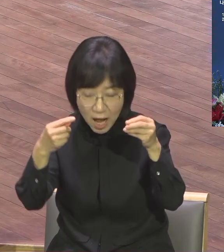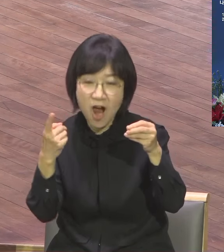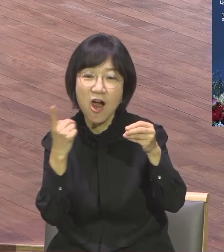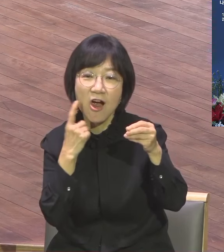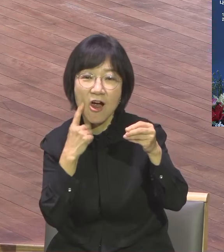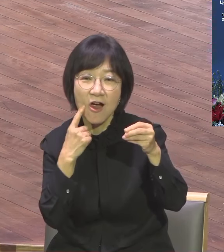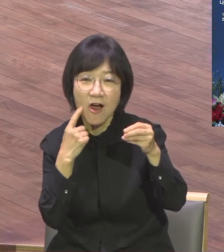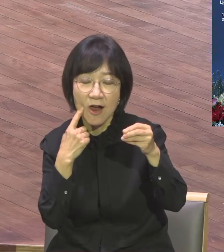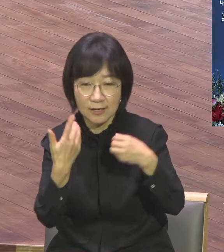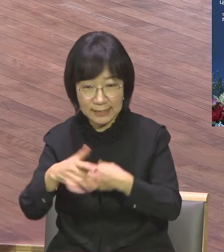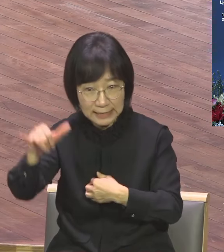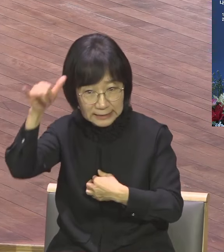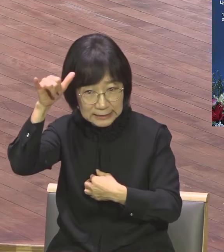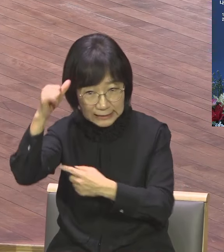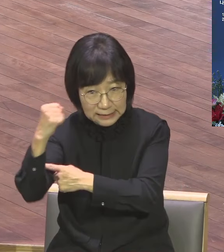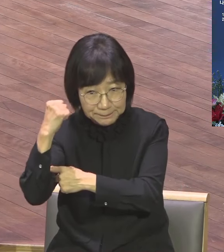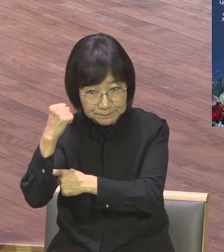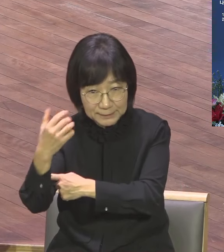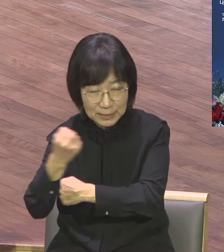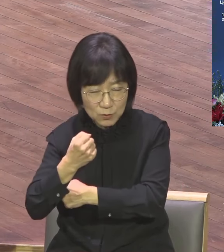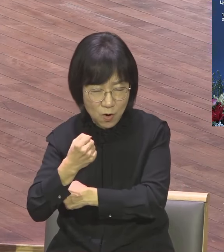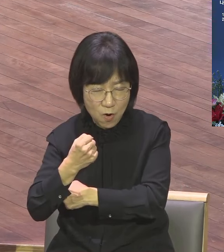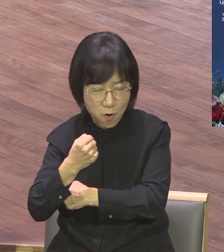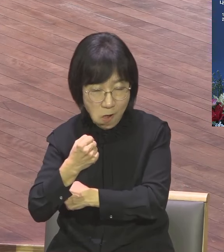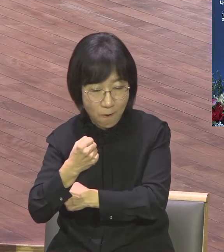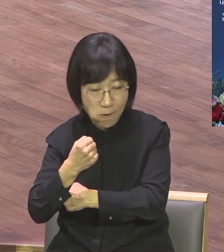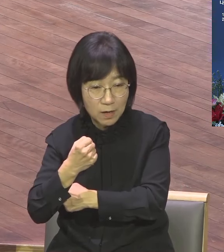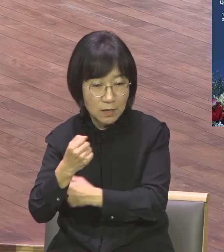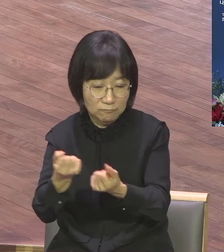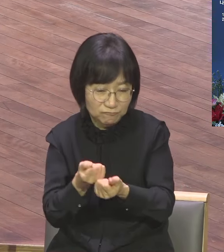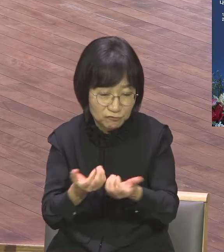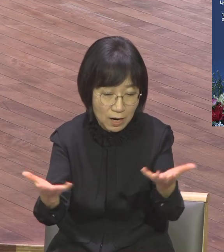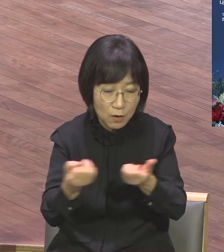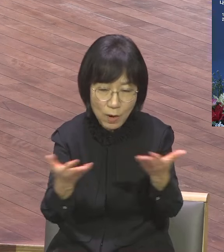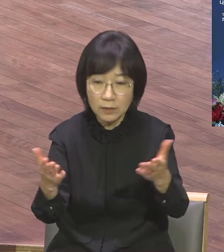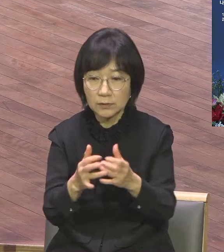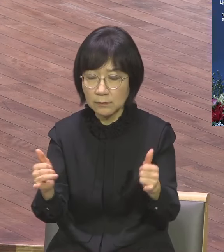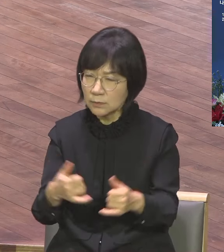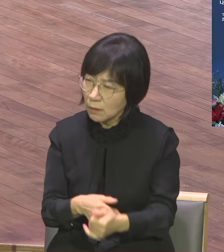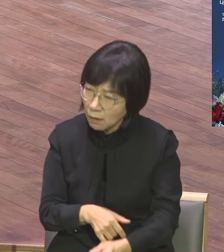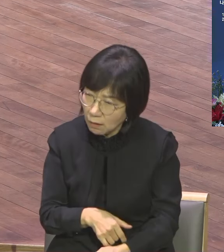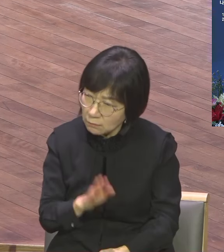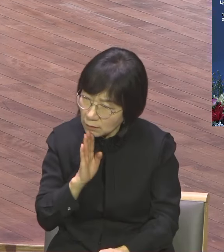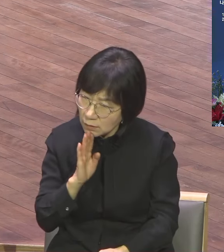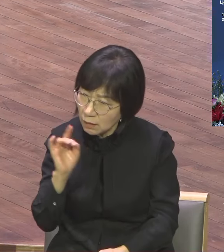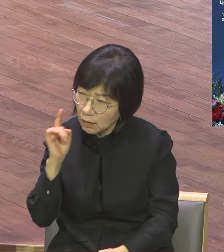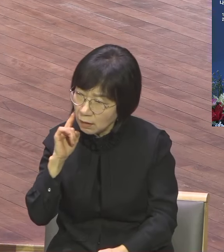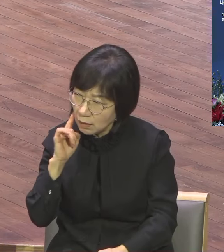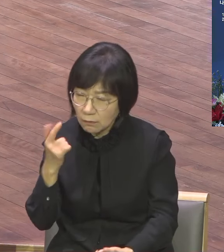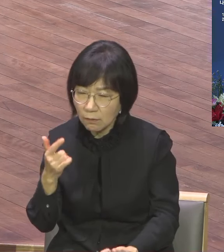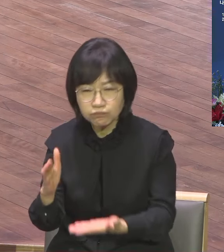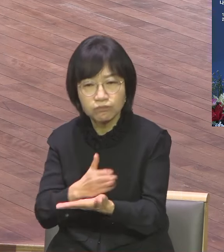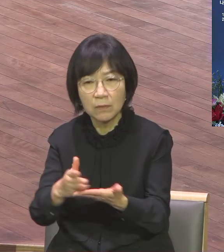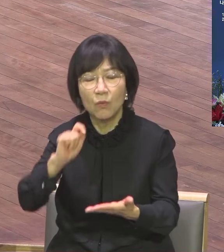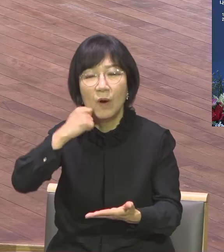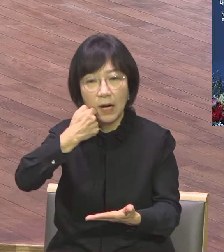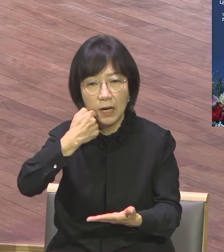그래서 진정성과 이 진실성 이것이 완전히 지구촌에 위기에 직면했다.